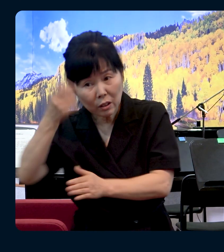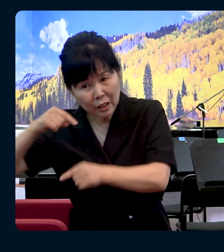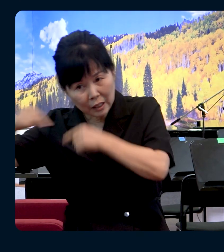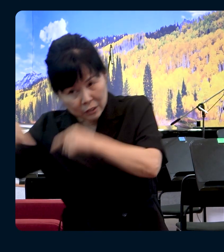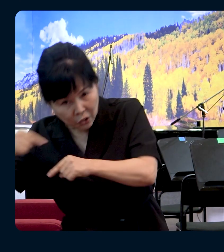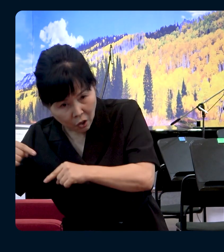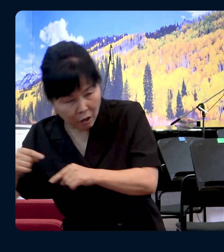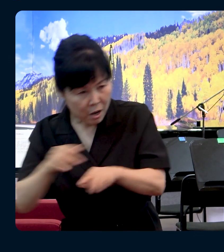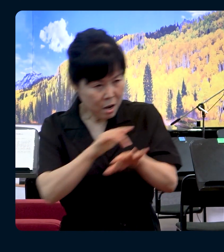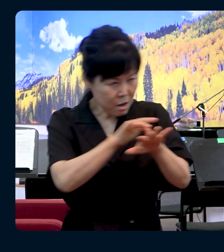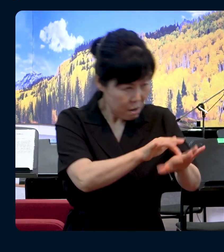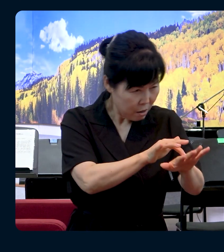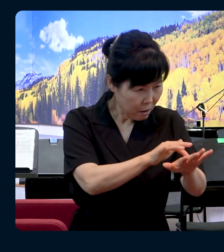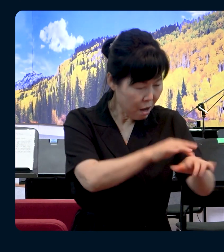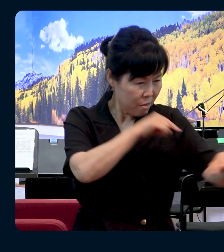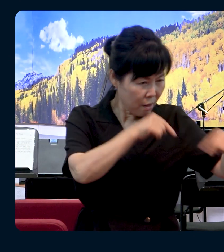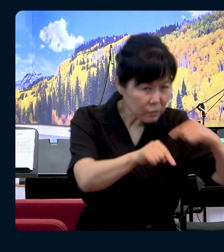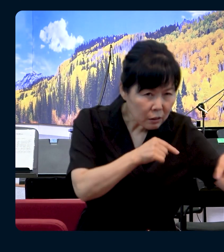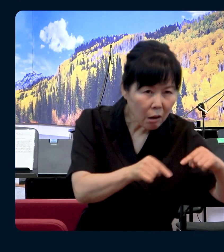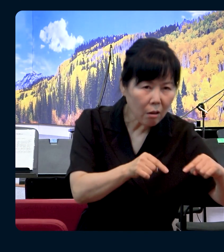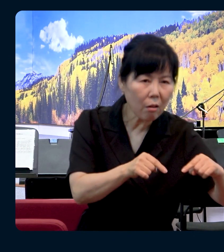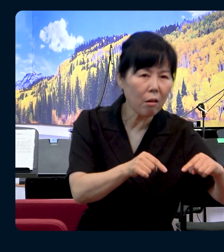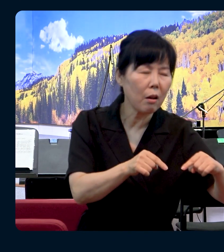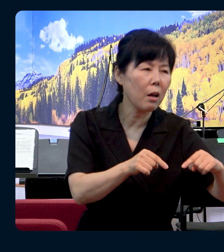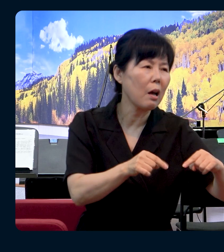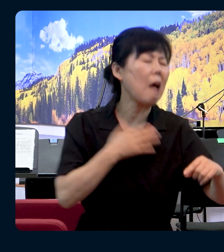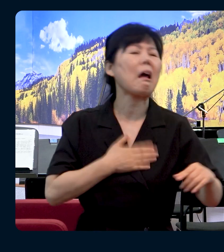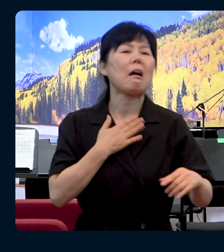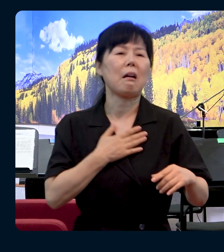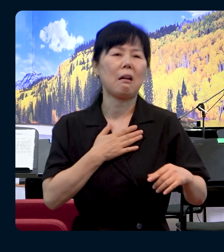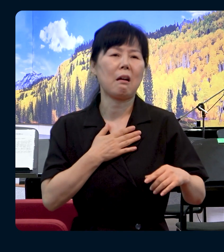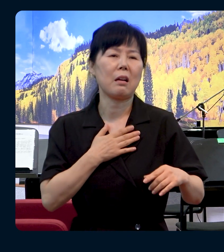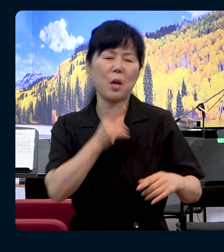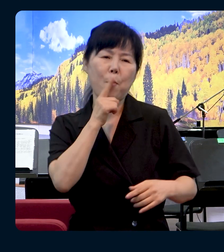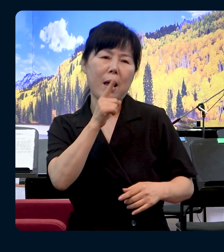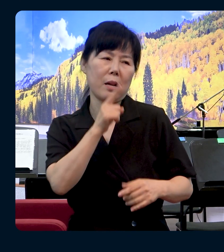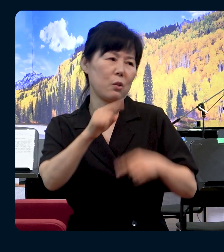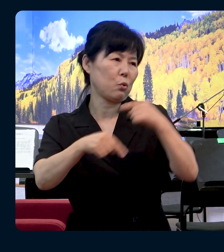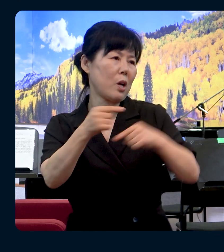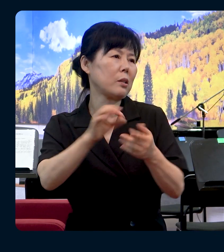사실은 마귀가 역사하고 있는지를 그대로 보여주는 거예요.